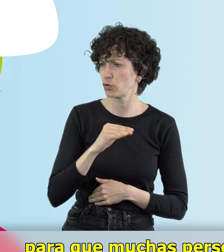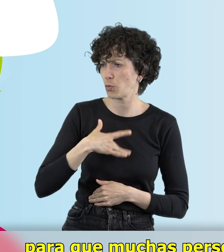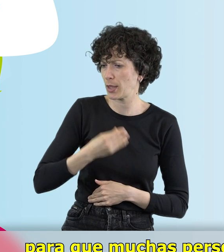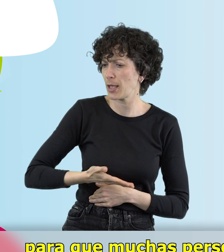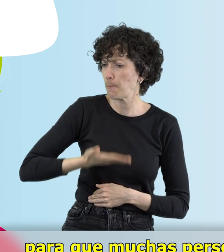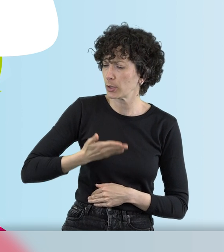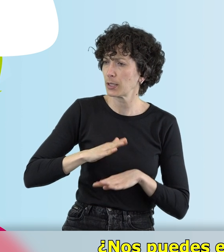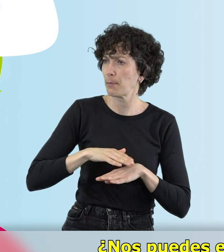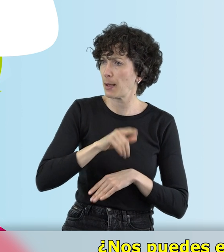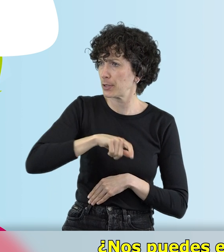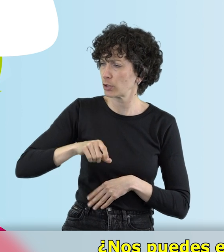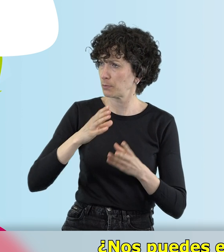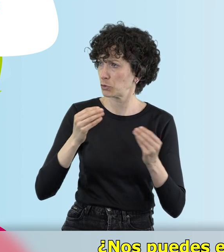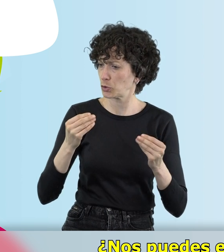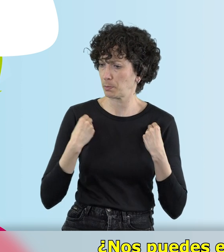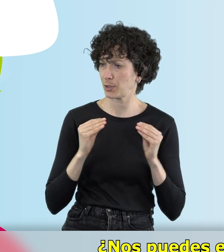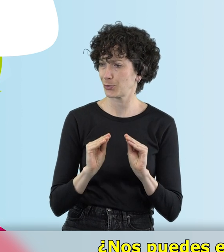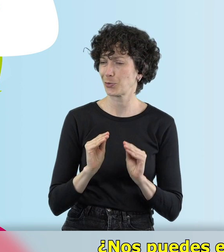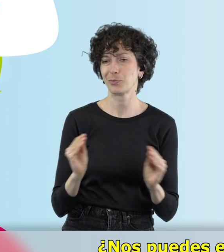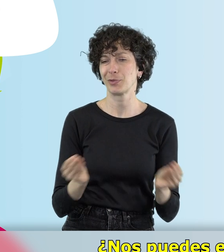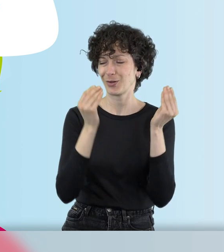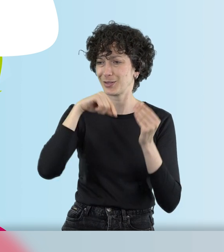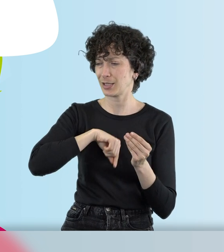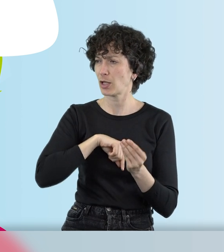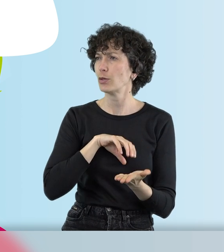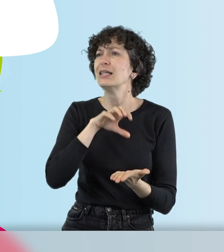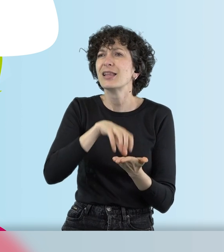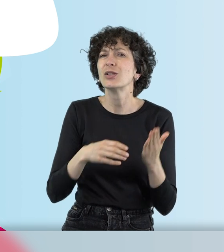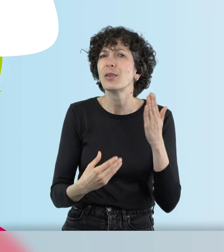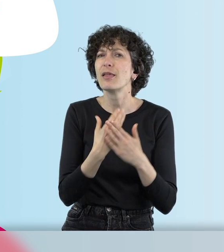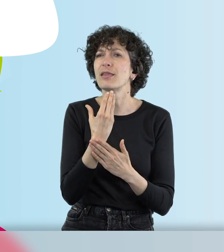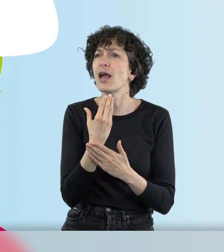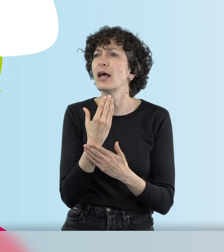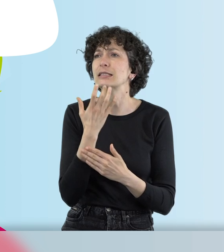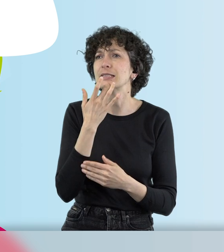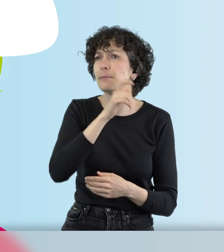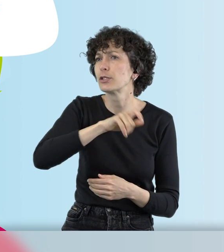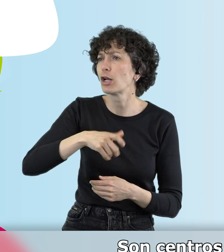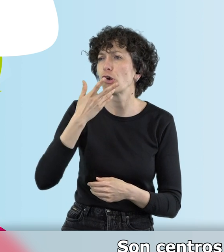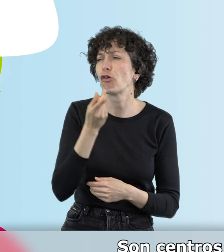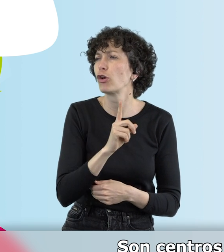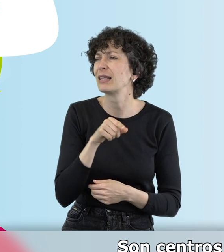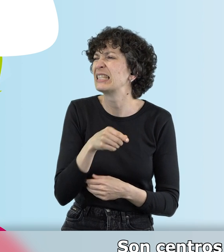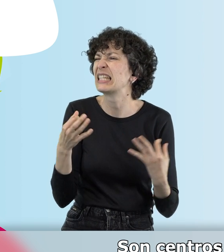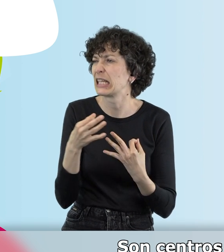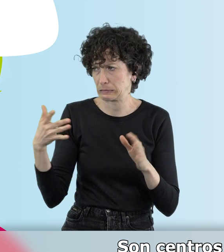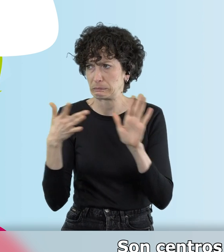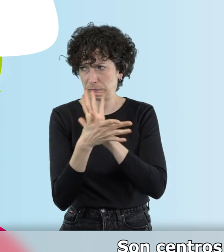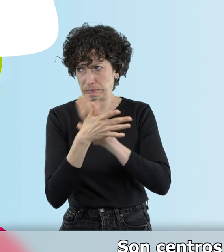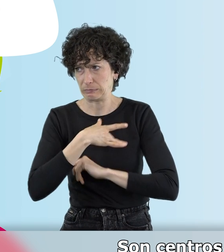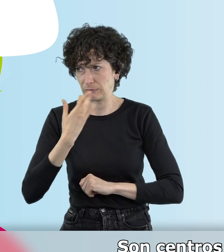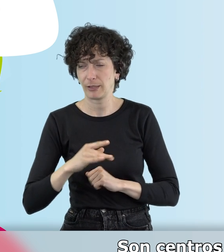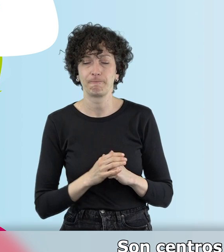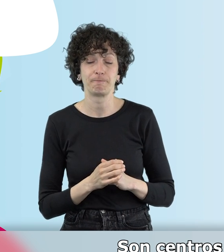sientan mejor en su vida. ¿Nos puedes explicar qué es un centro de día para las personas que no lo conocen? Pues bueno, son